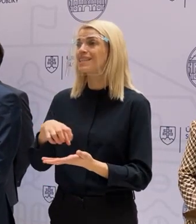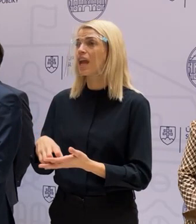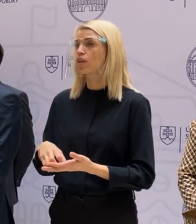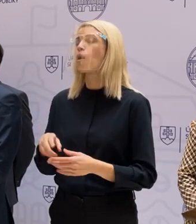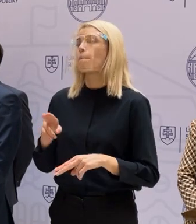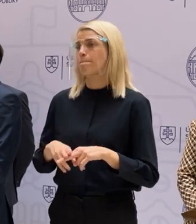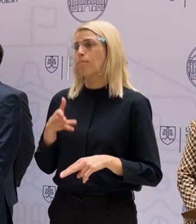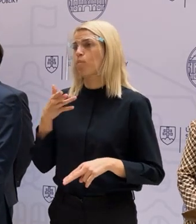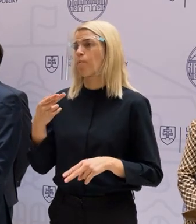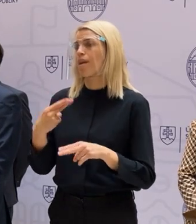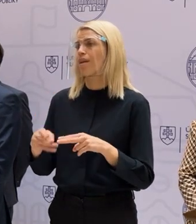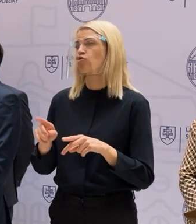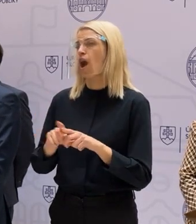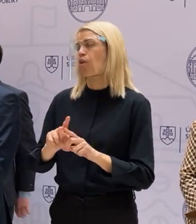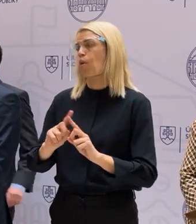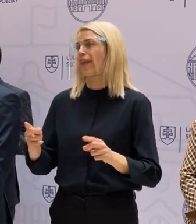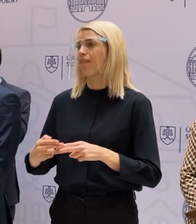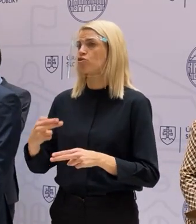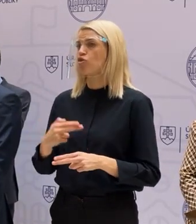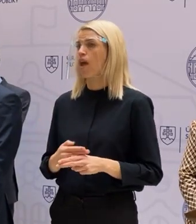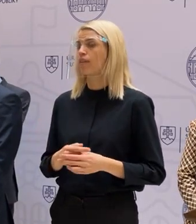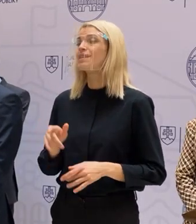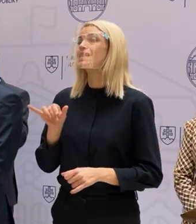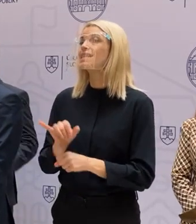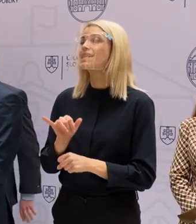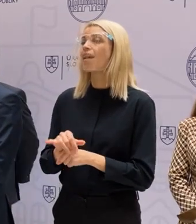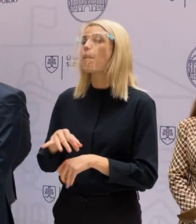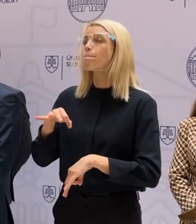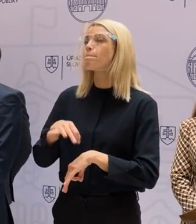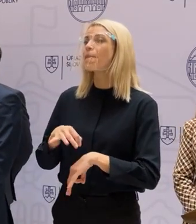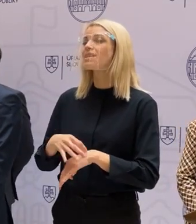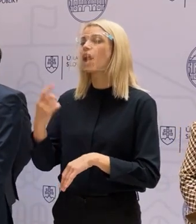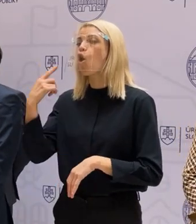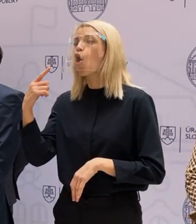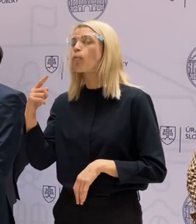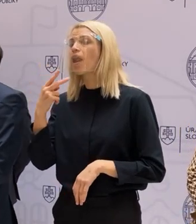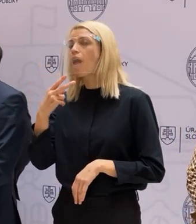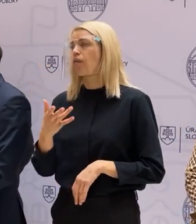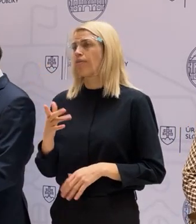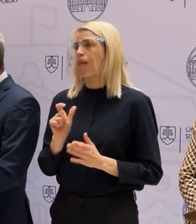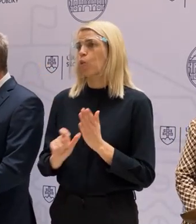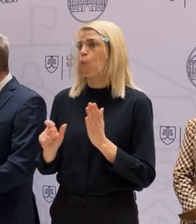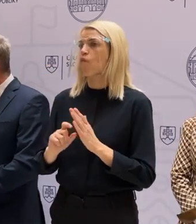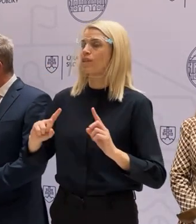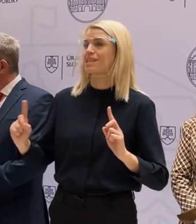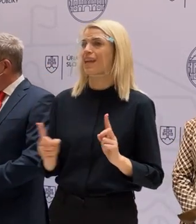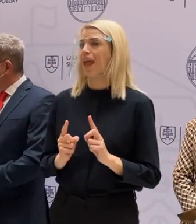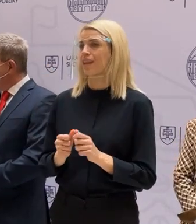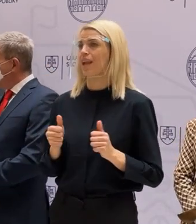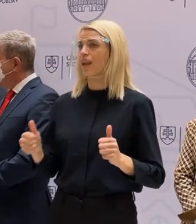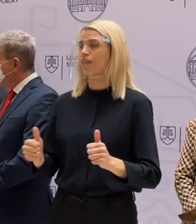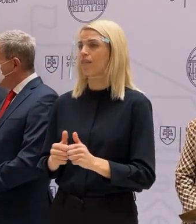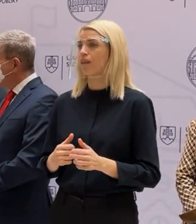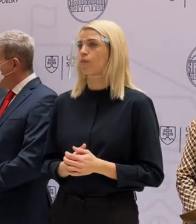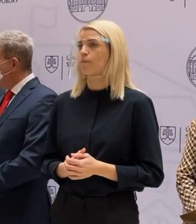samozrejme pristúpime, tak ako tomu pristúpime v iných krajinách. Zatiaľ na to z medicínskeho ani z odborného hľadiska nie je žiadny dôvod. A nie je vágne, že vysoký